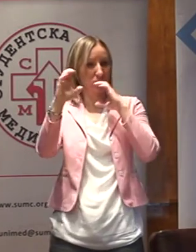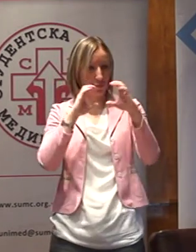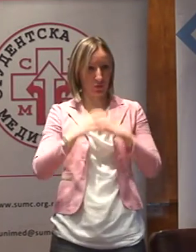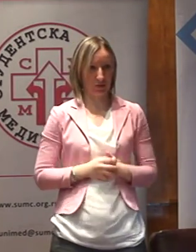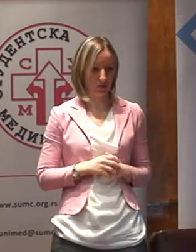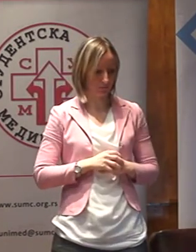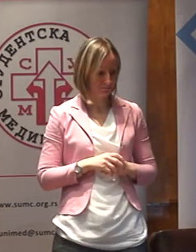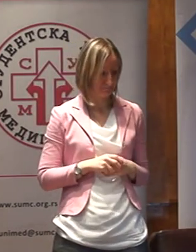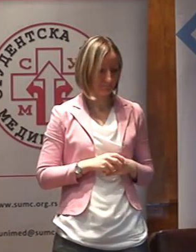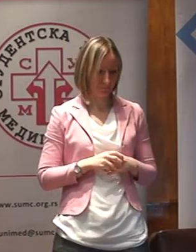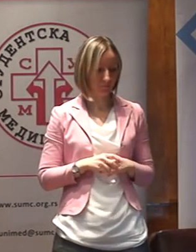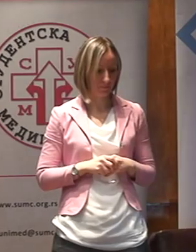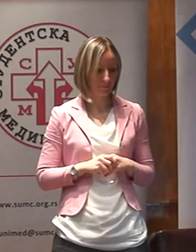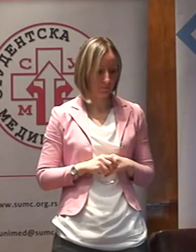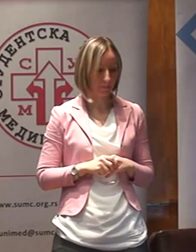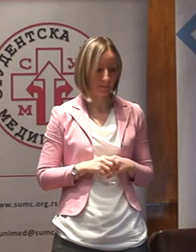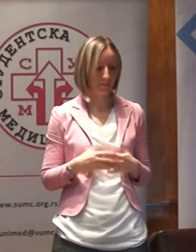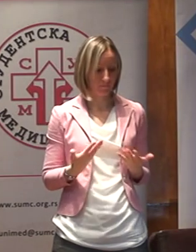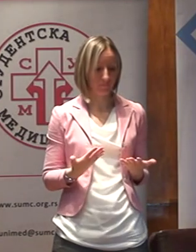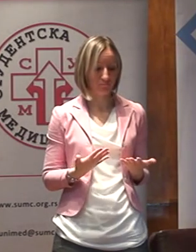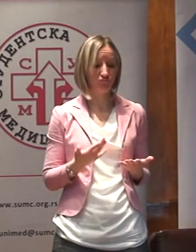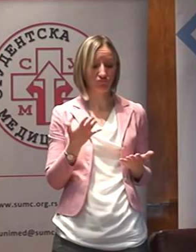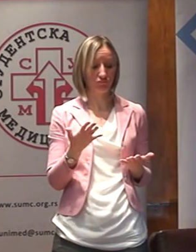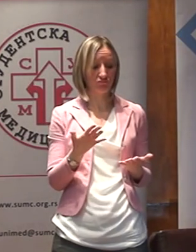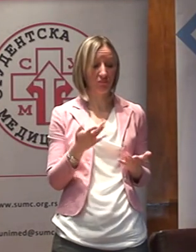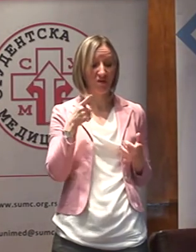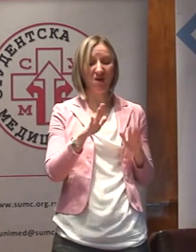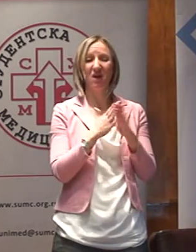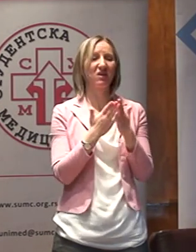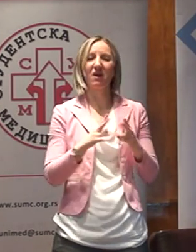u bolnici. Kako komunicirati sa njima i kako ostvariti uspešnu saradnju.